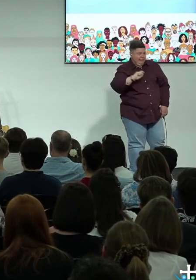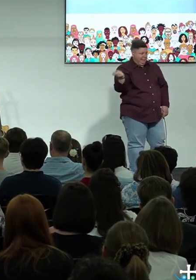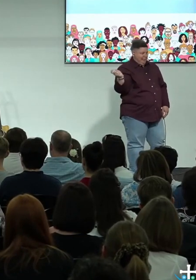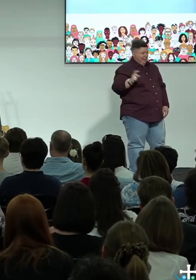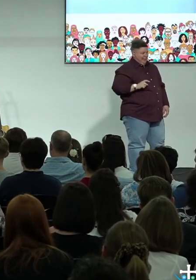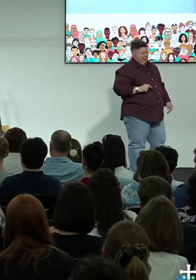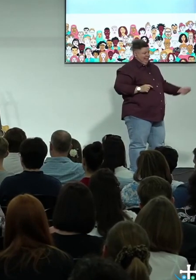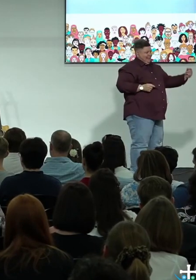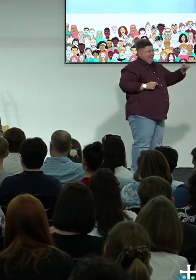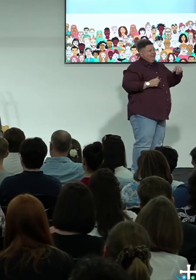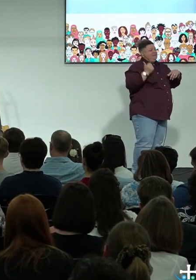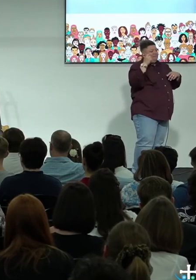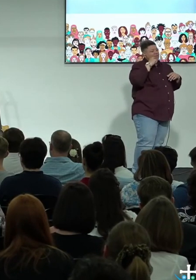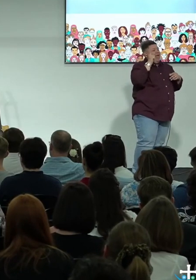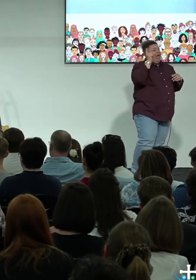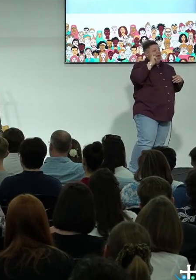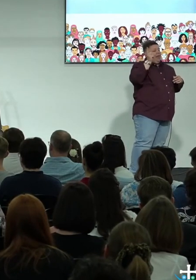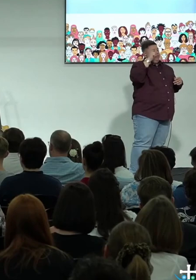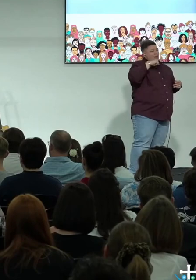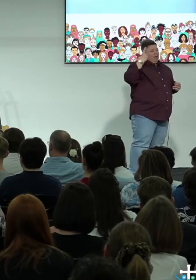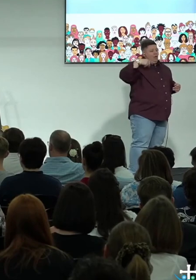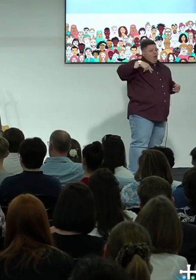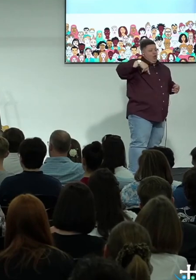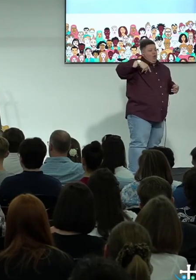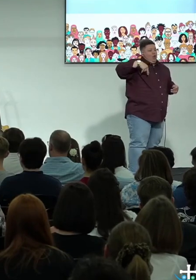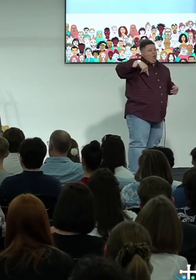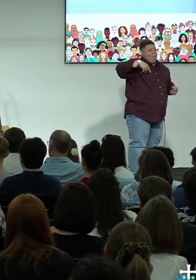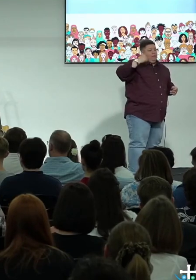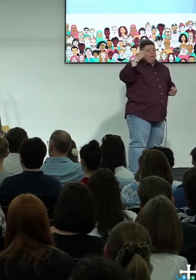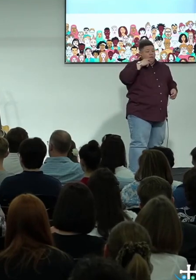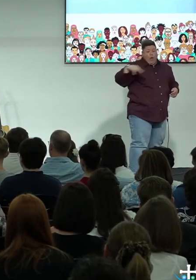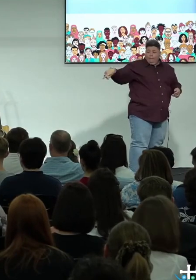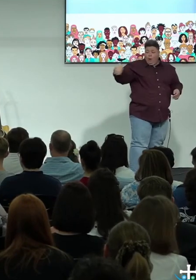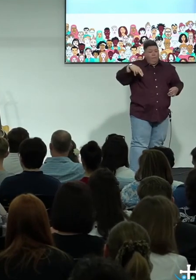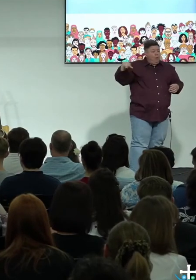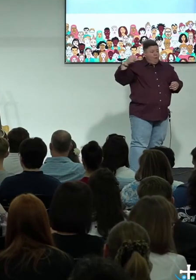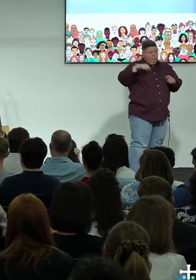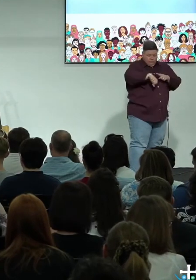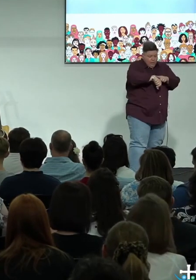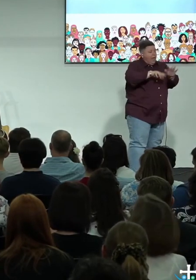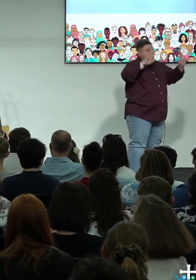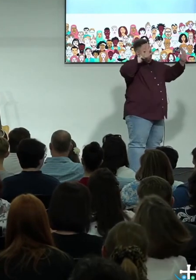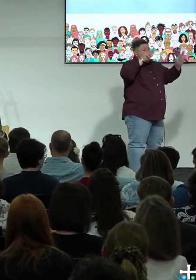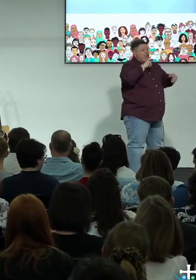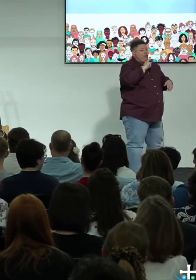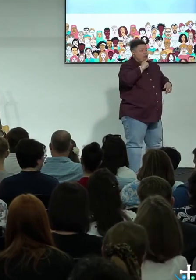doen, en julle kan dit nie glo nie, as ek klaar gepreek is, dan staan ek hier op 9,000 tree.